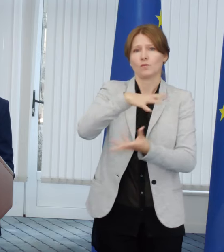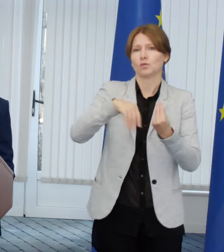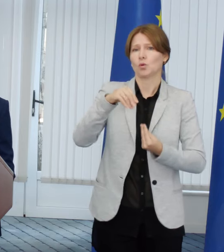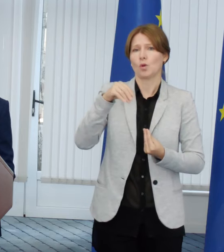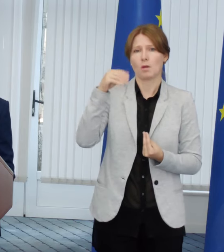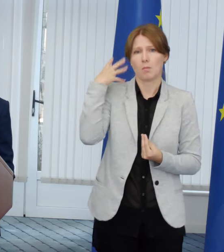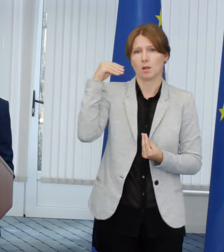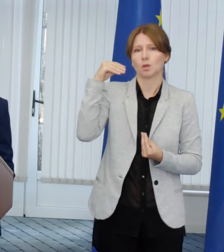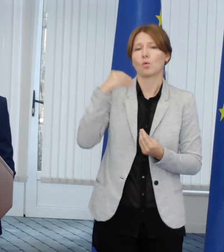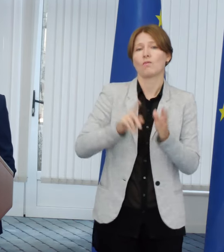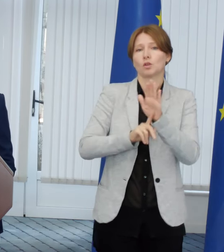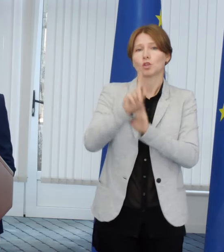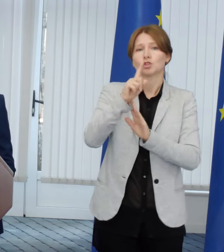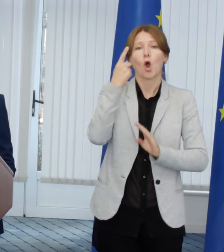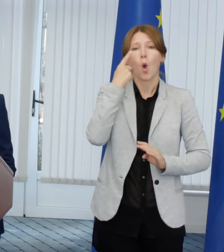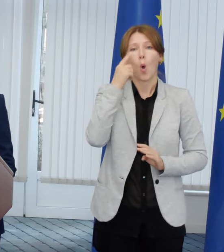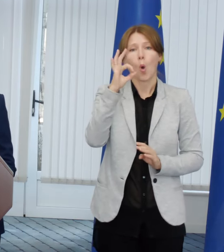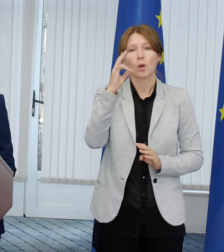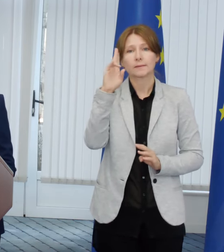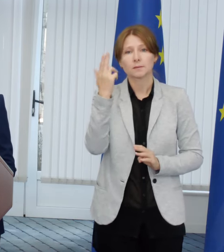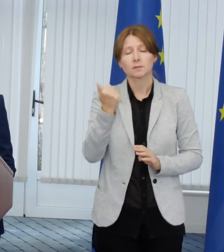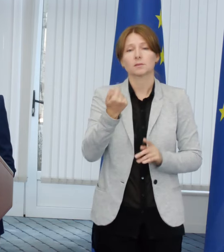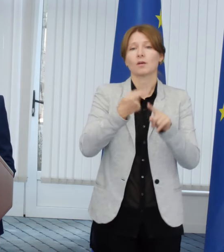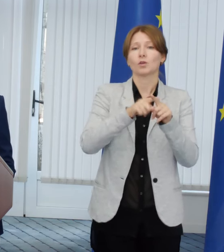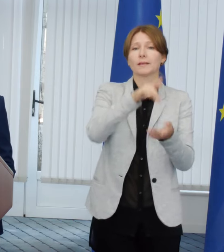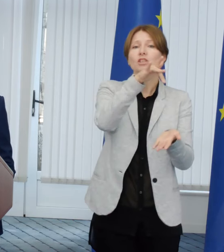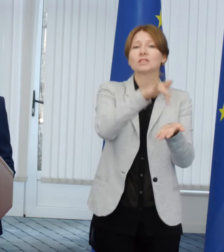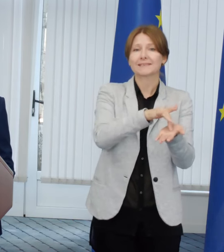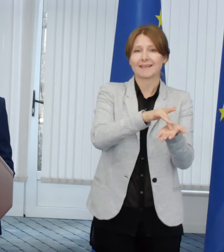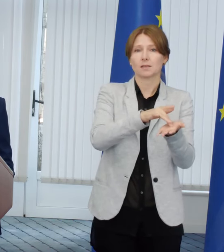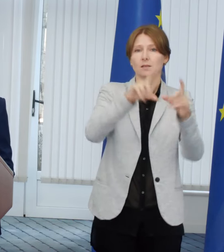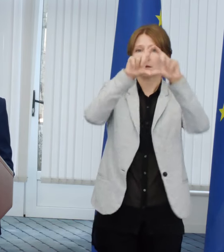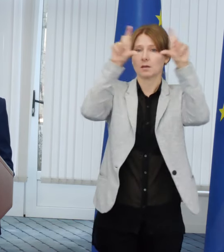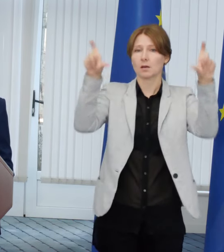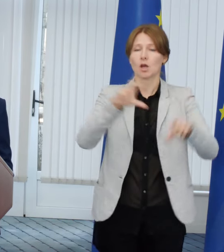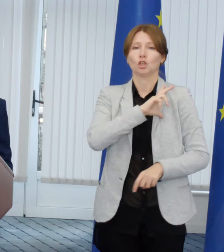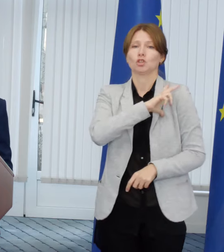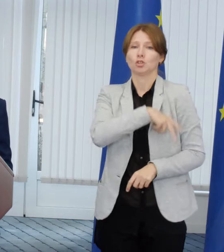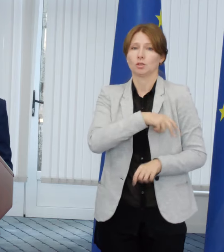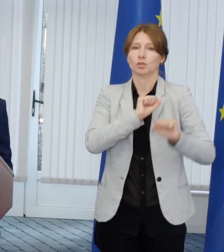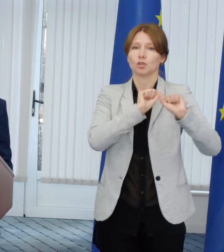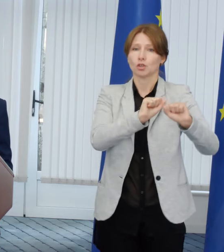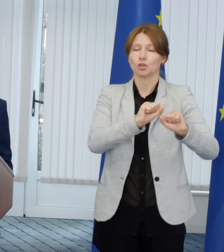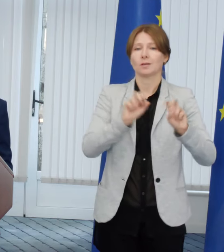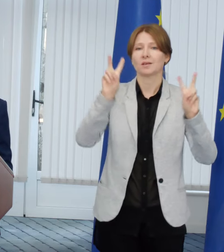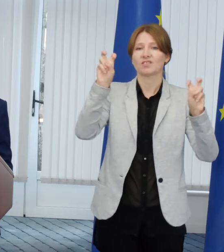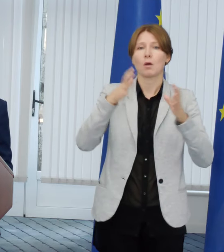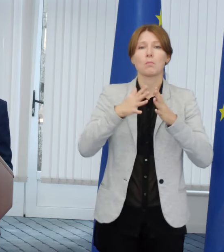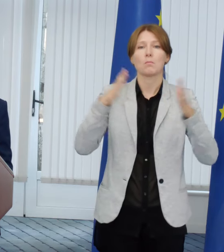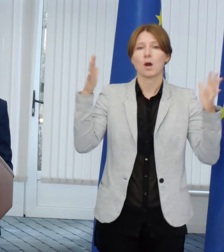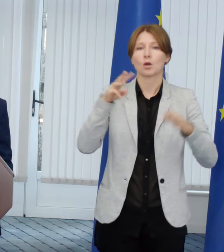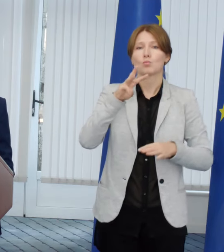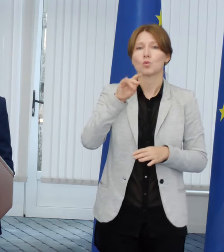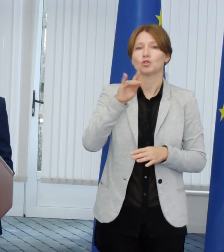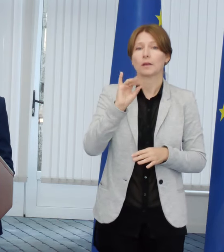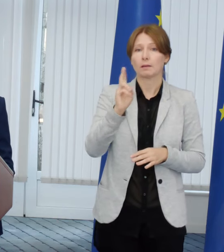și începem cu Ocnița. Voi vorbi despre Centrul de Asistență Socială și Protecție Sfântul Mare Mucenic din